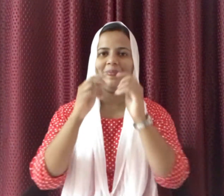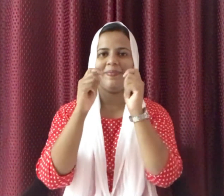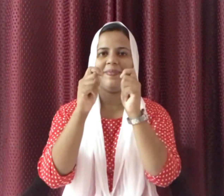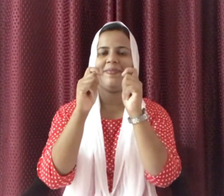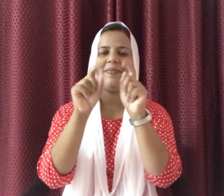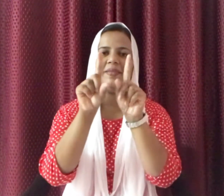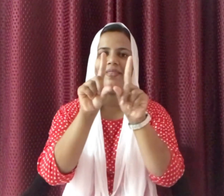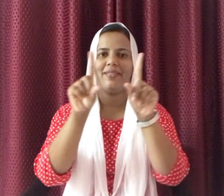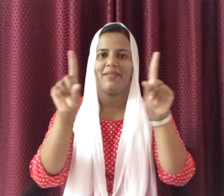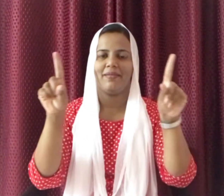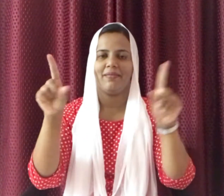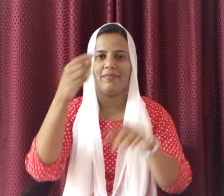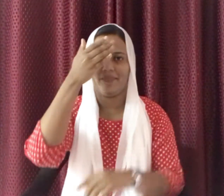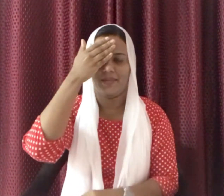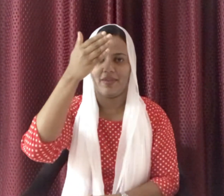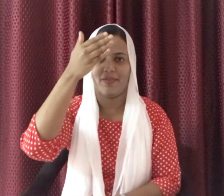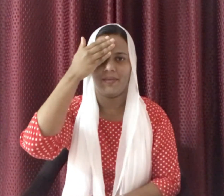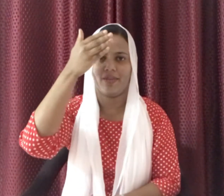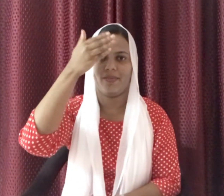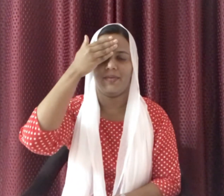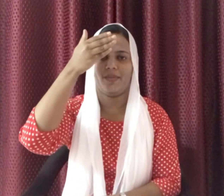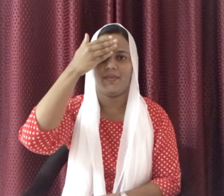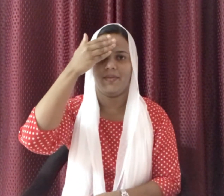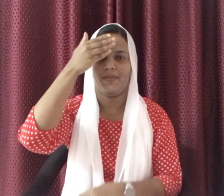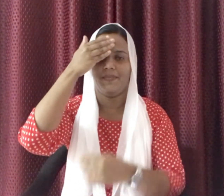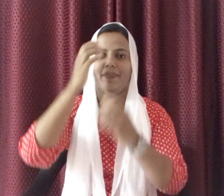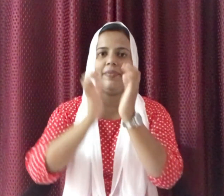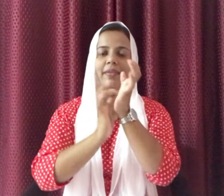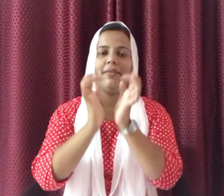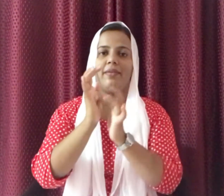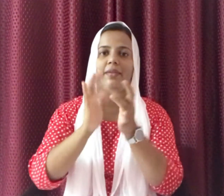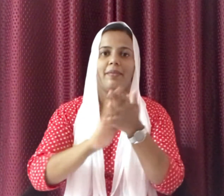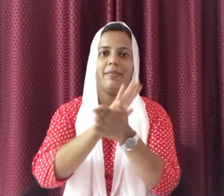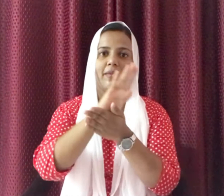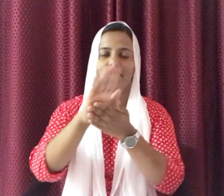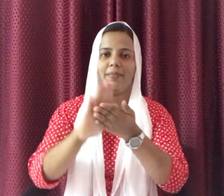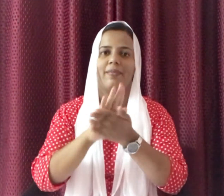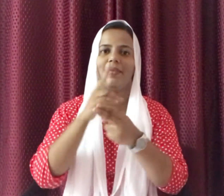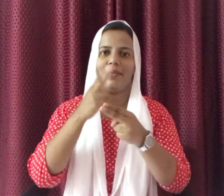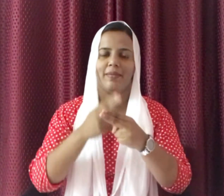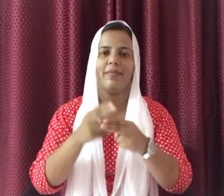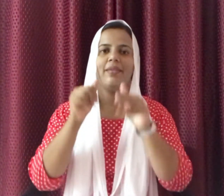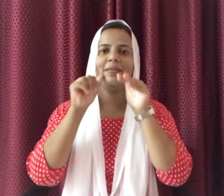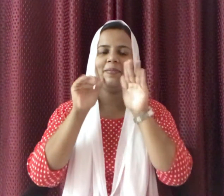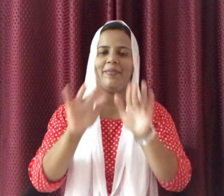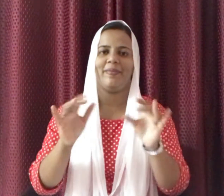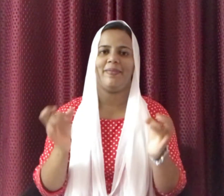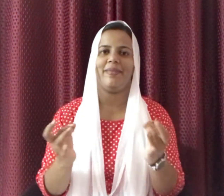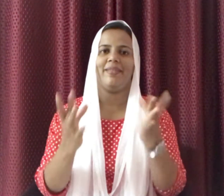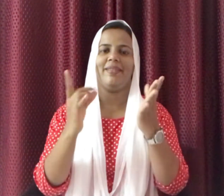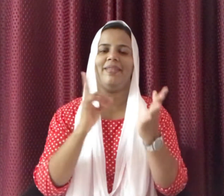പ്രൈസ് ദ ലോർഡ്, ഹല്ലേലൂയ. സ്തോത്രം, സ്തോത്രം, സ്തോത്രം, സ്തോത്രം. കർത്താവിൻ്റെ അതിപരിശുദ്ധമായ തിരുനാമം ഈ അനുഗ്രഹിക്കപ്പെട്ട